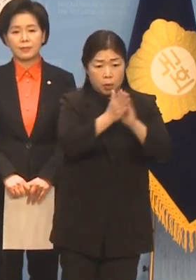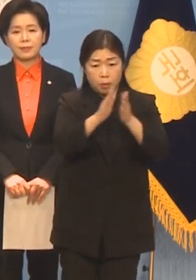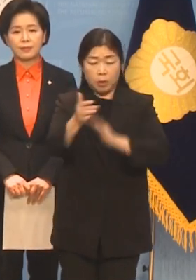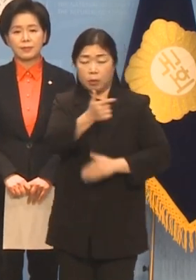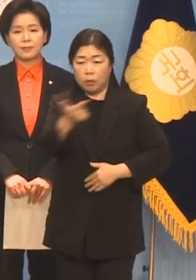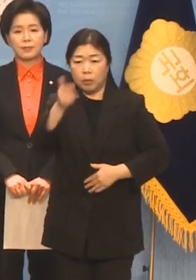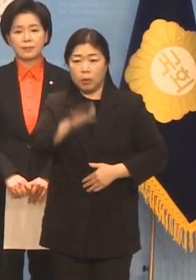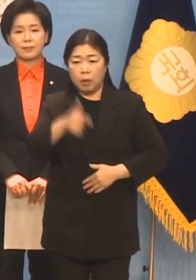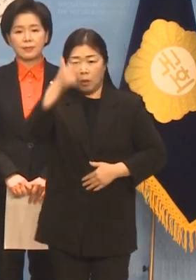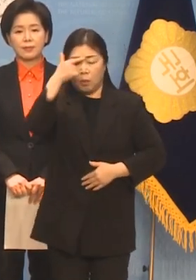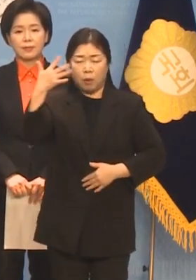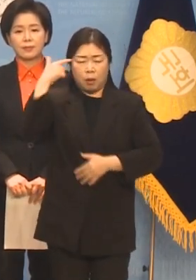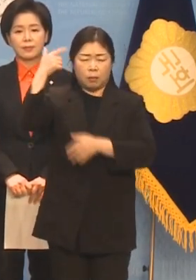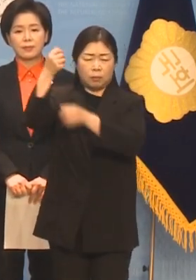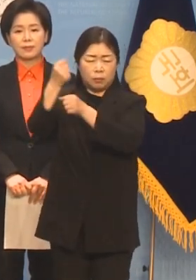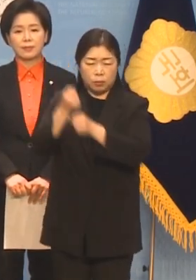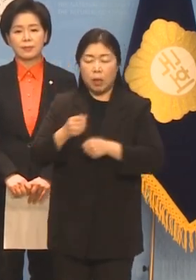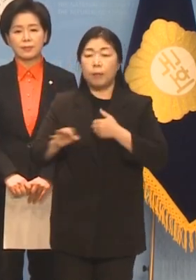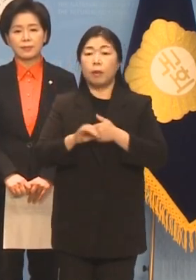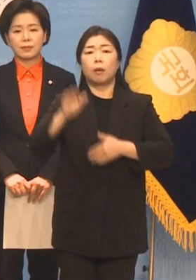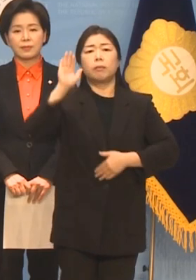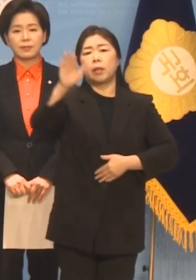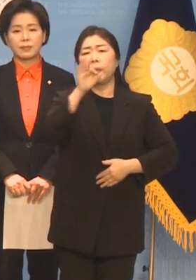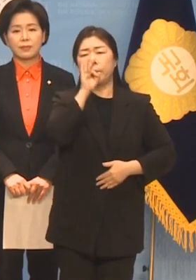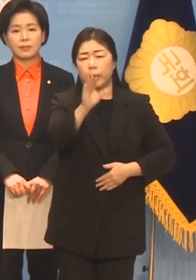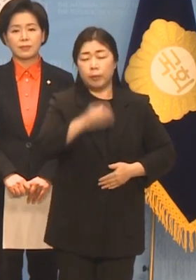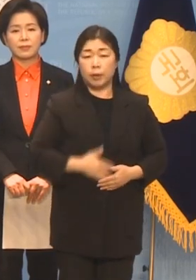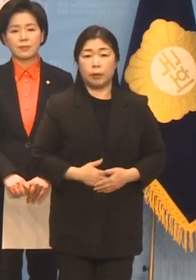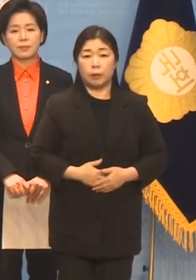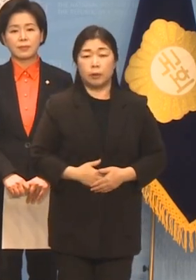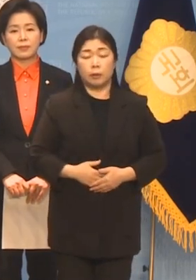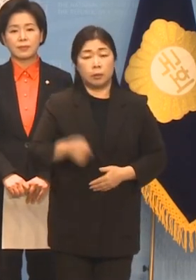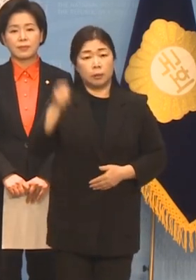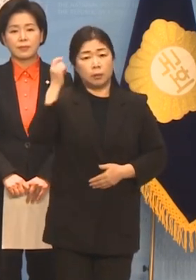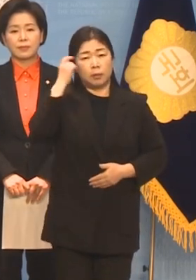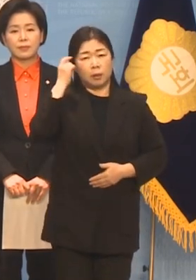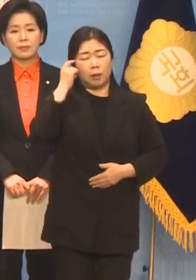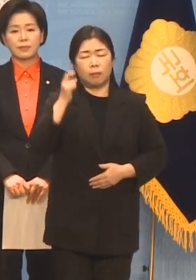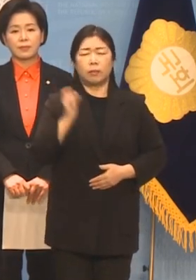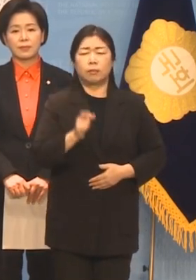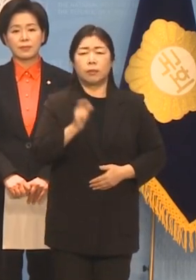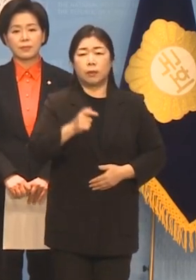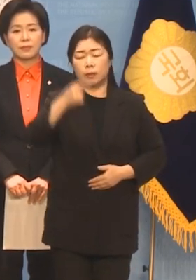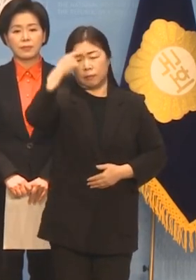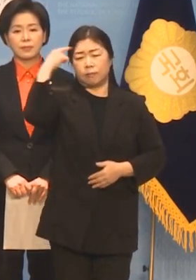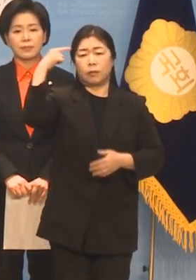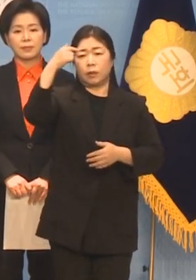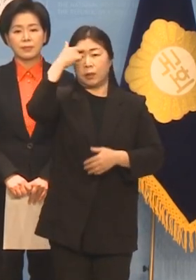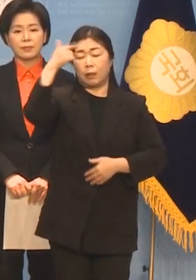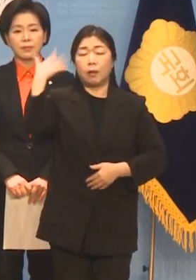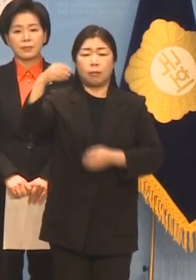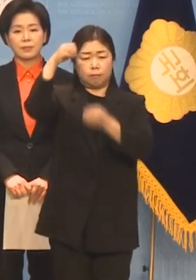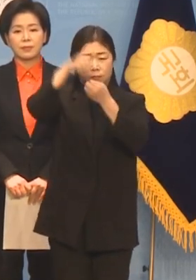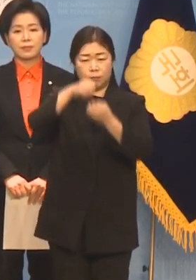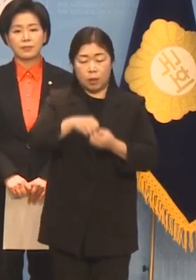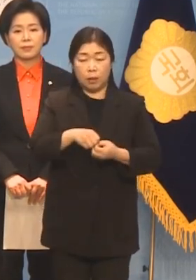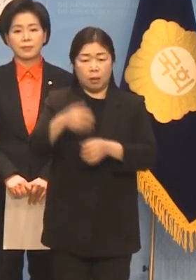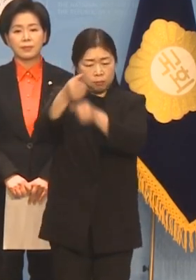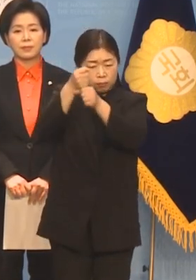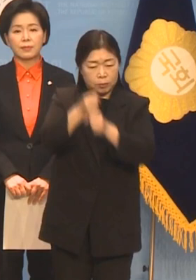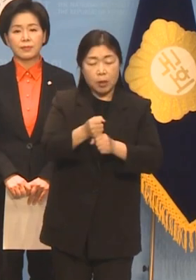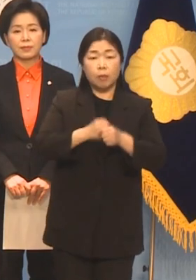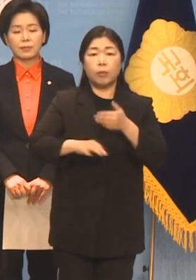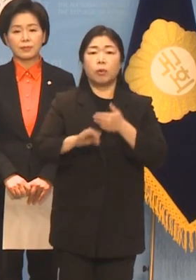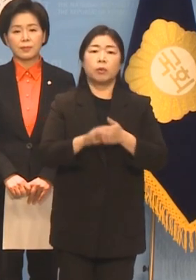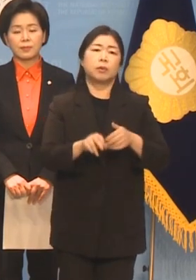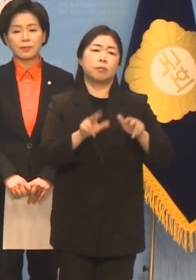틀에 갇혀서는 미래가 없습니다. 딱딱한 사고, 고여있는 사람들, 움직이지 않는 시스템으로는